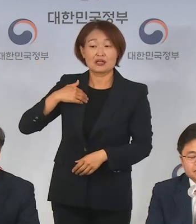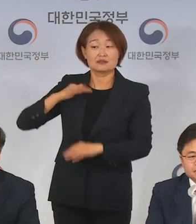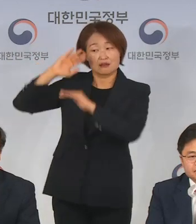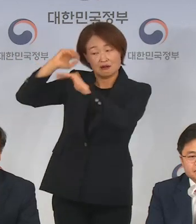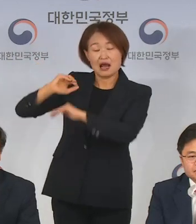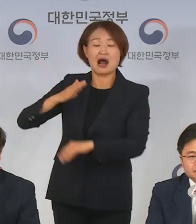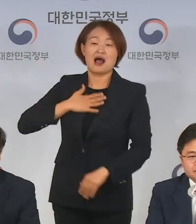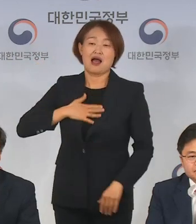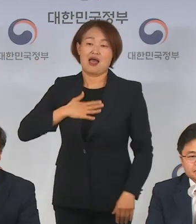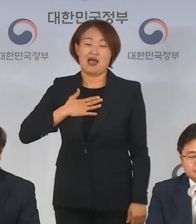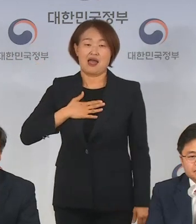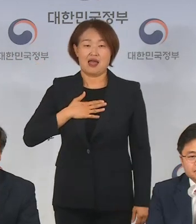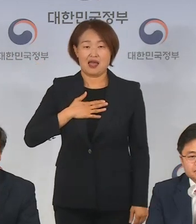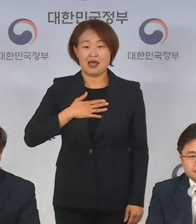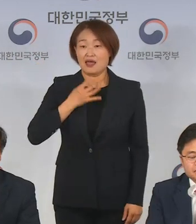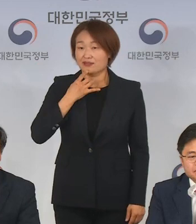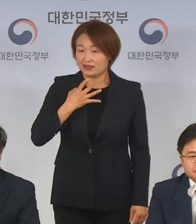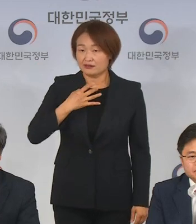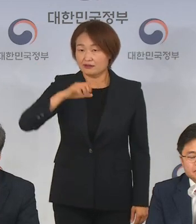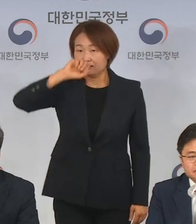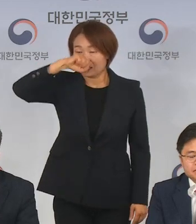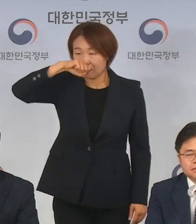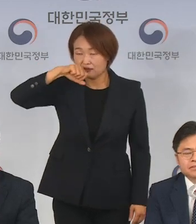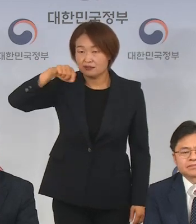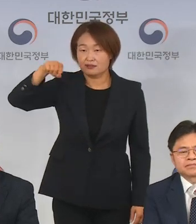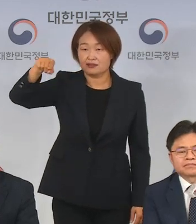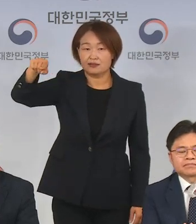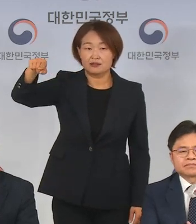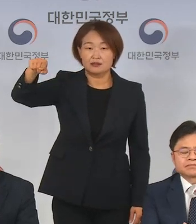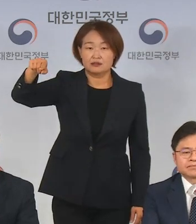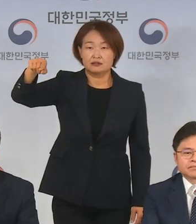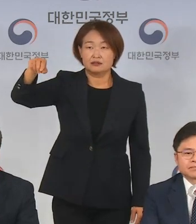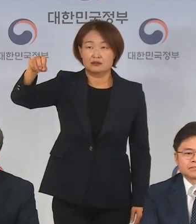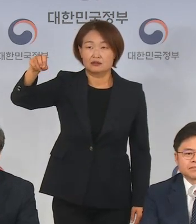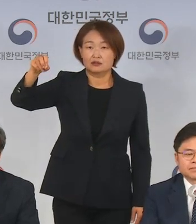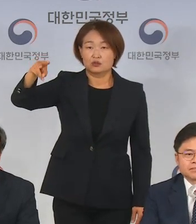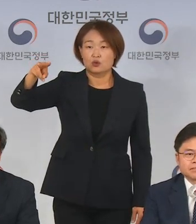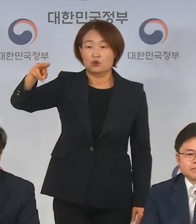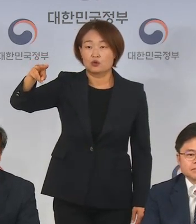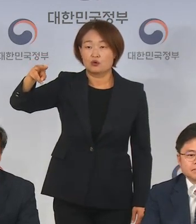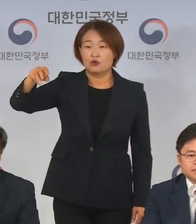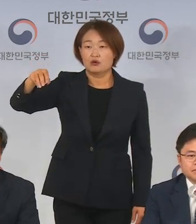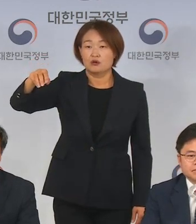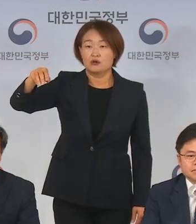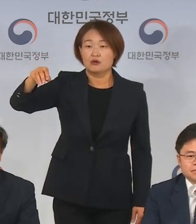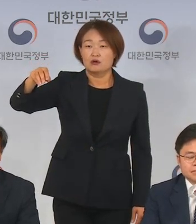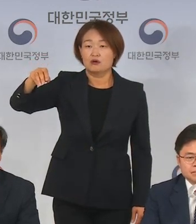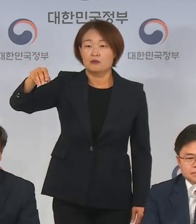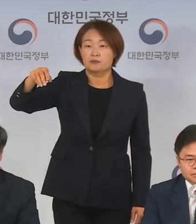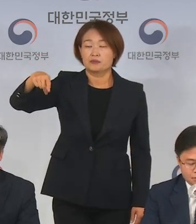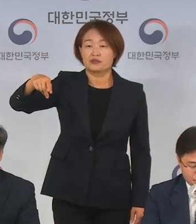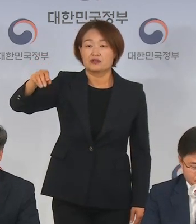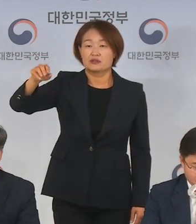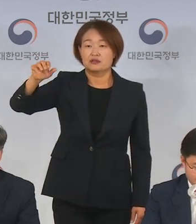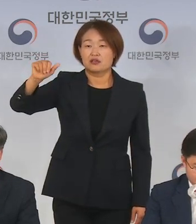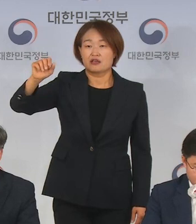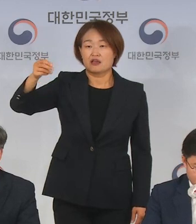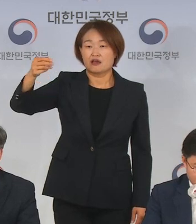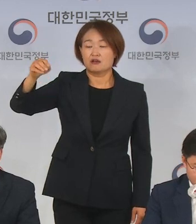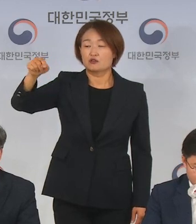있고요. 다만 그 대만이나 이 PIF가 실제 일본에